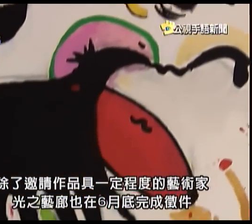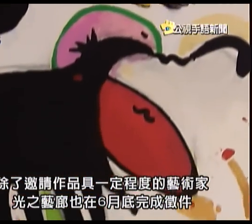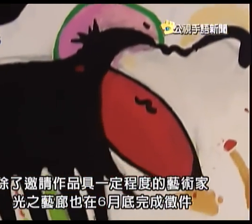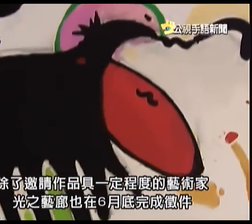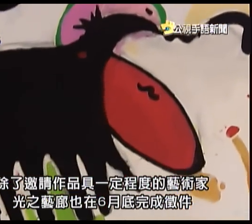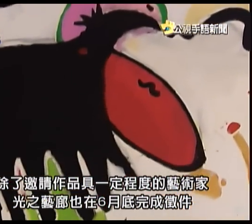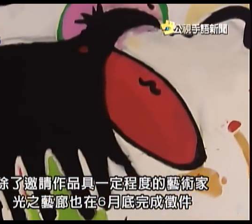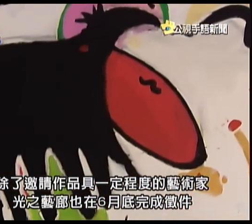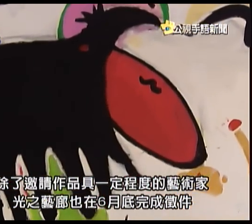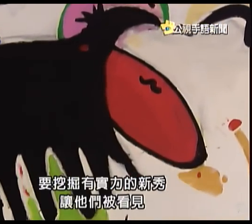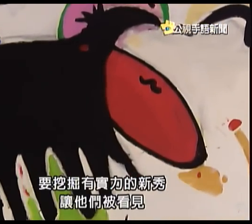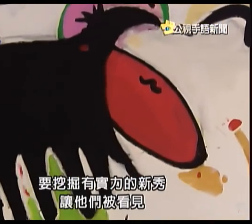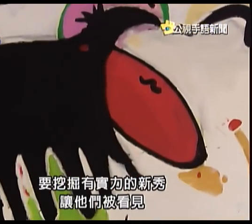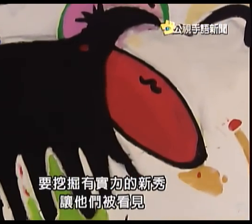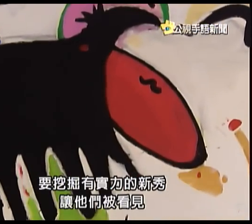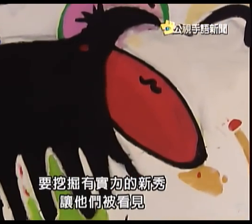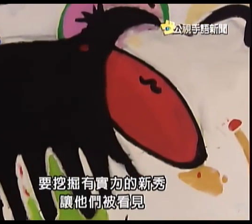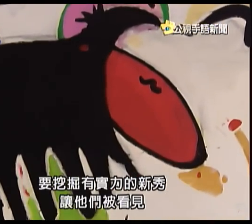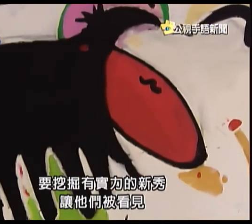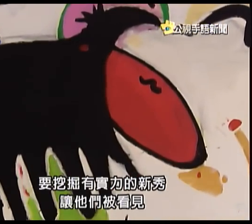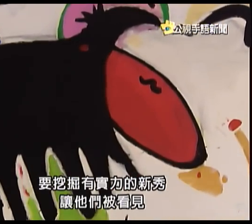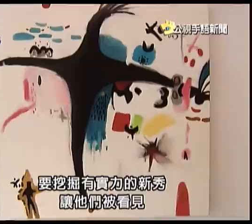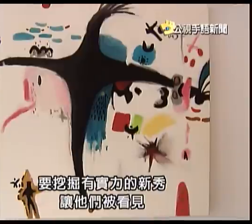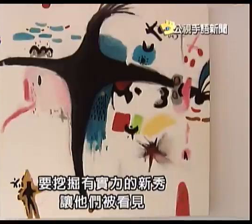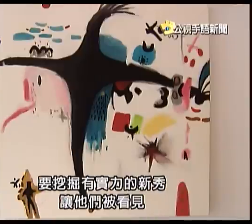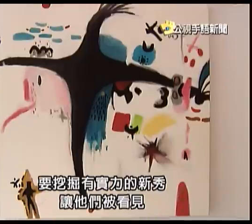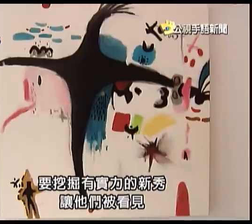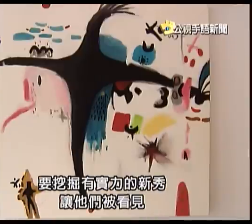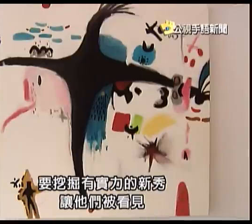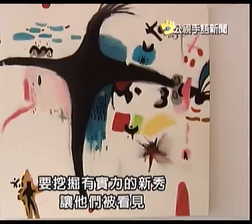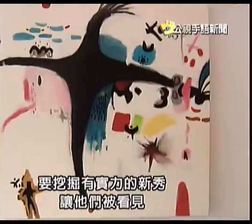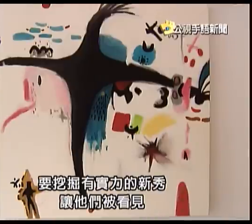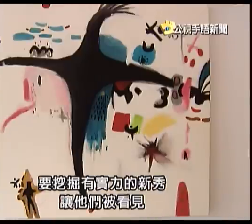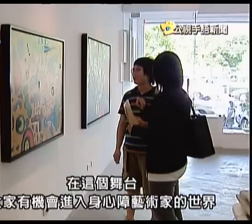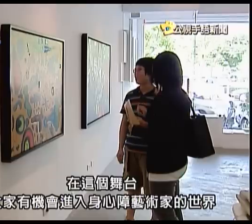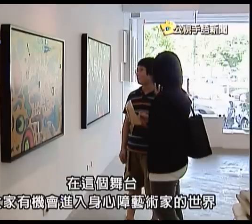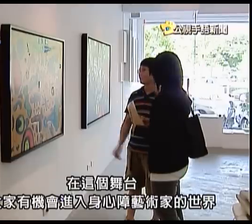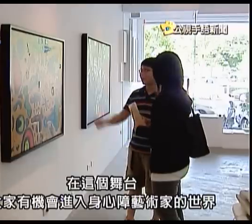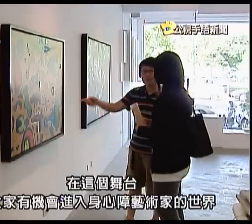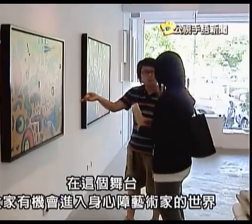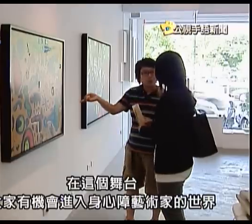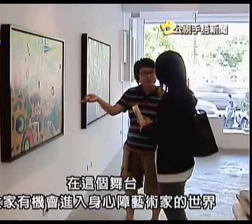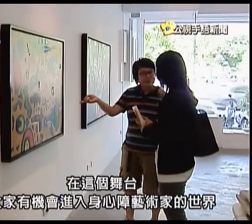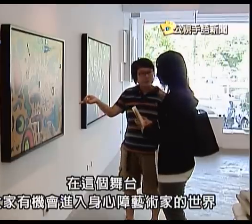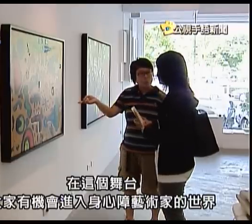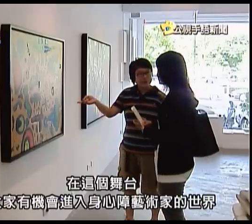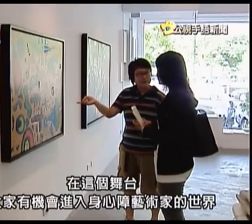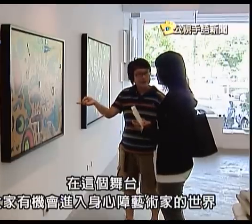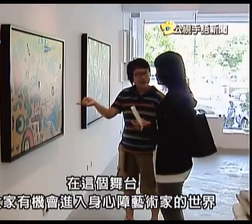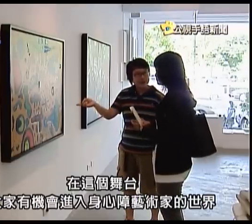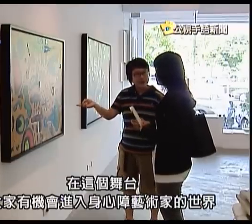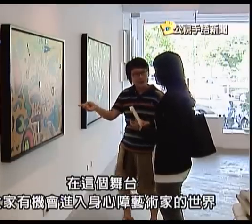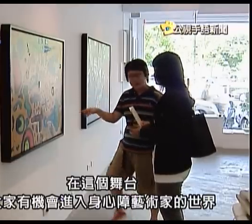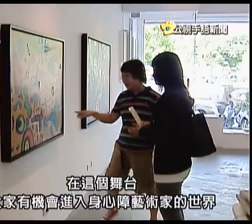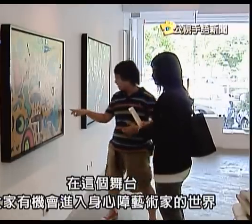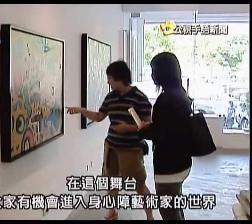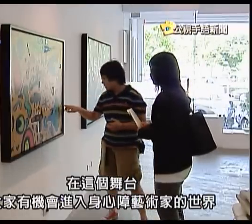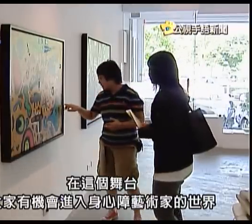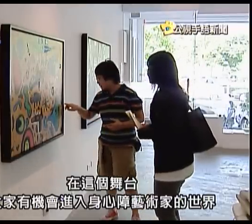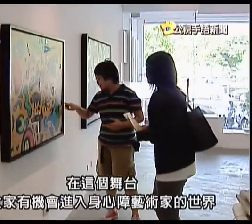征件，要挖掘有实力的新秀，让他们被看见。在这个舞台，大家有机会进入身心障碍艺术家